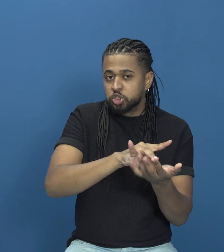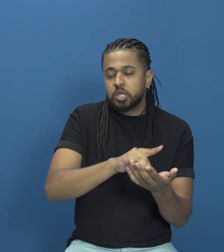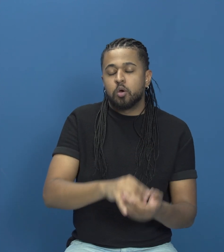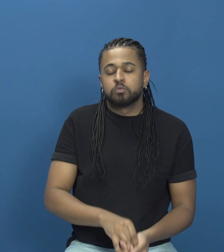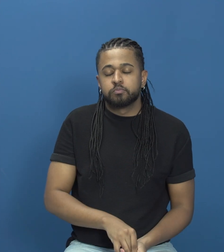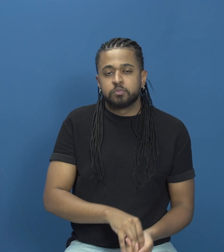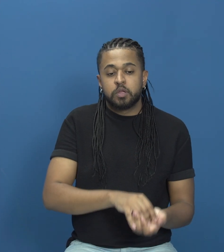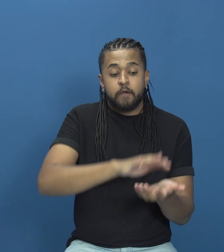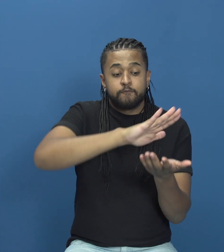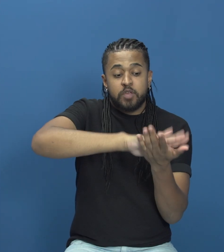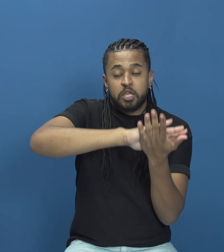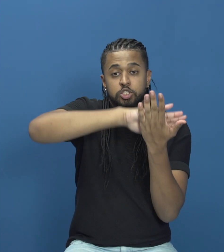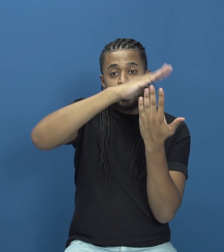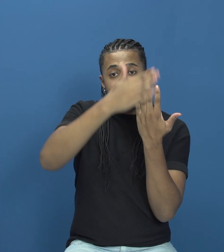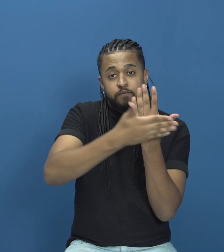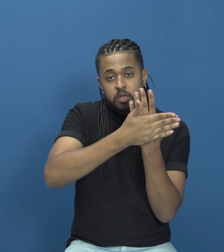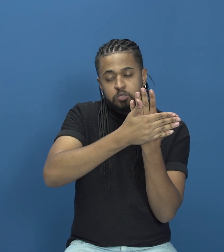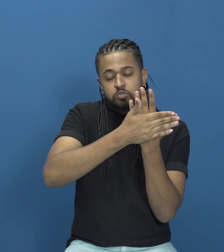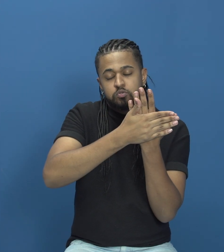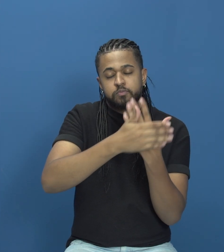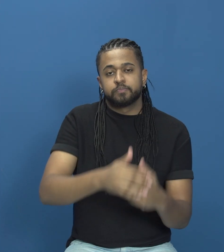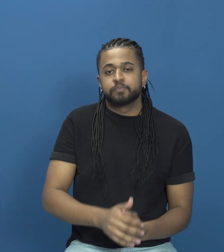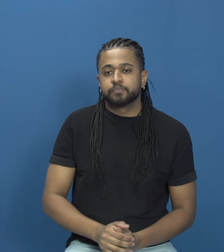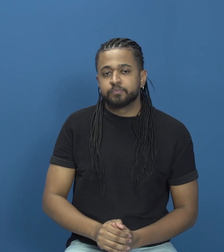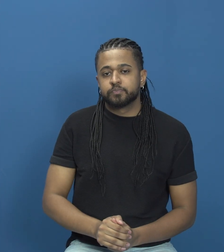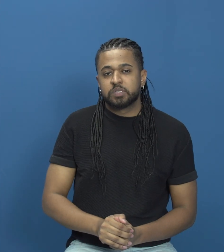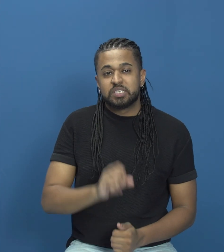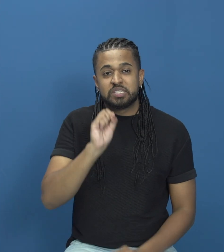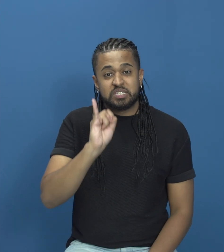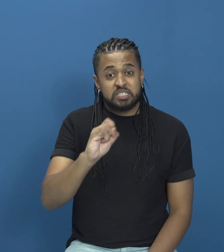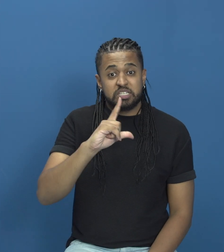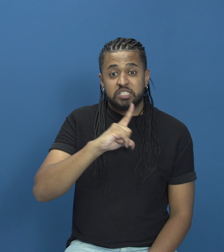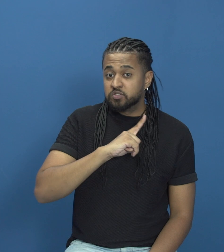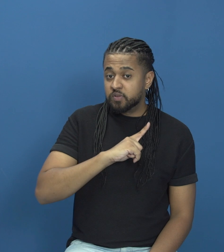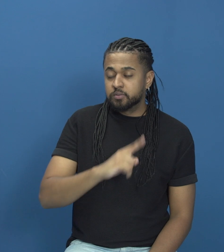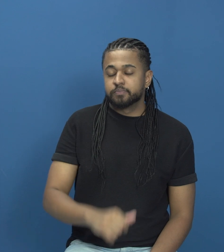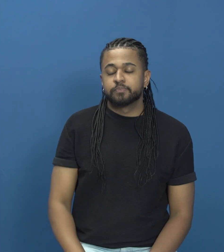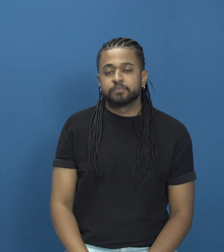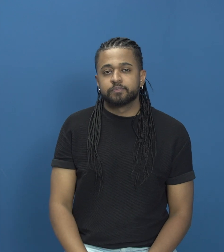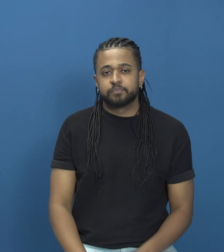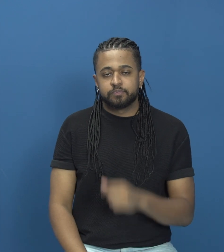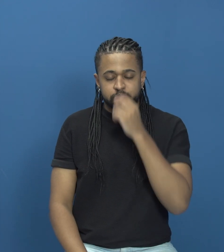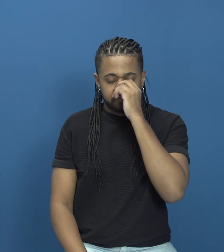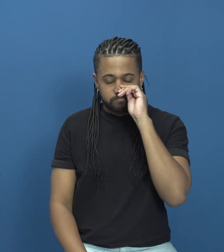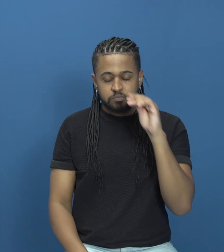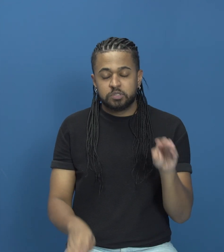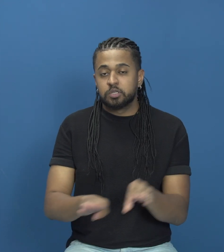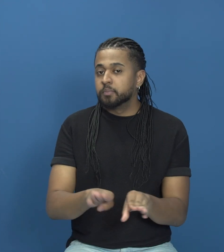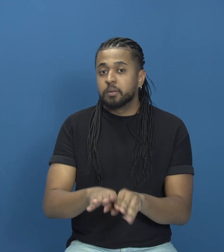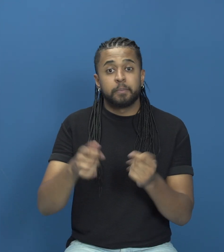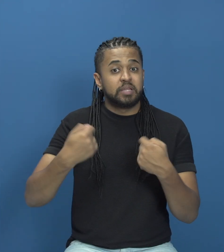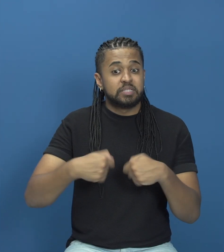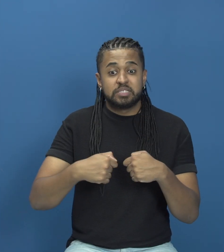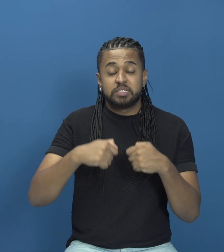original, frente e verso, abre parênteses, quando houver, fecha parênteses, e estar